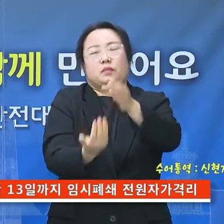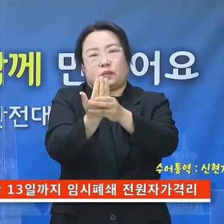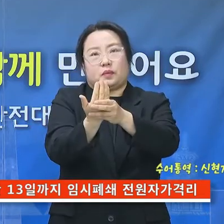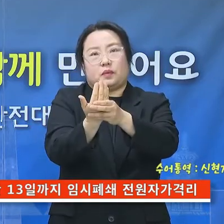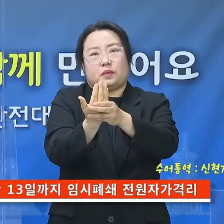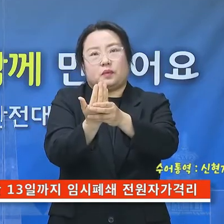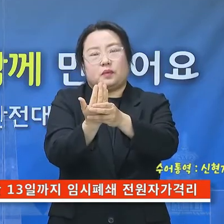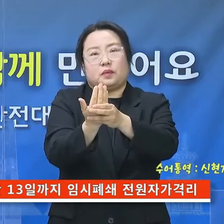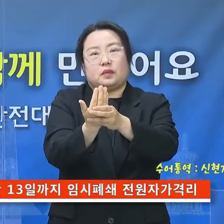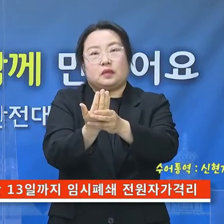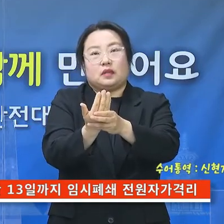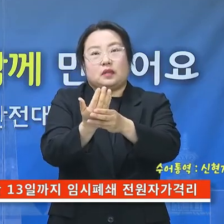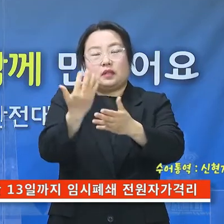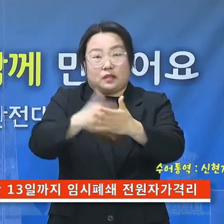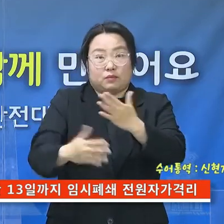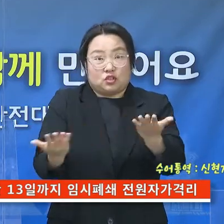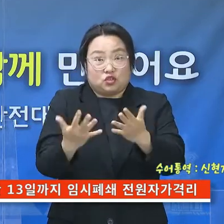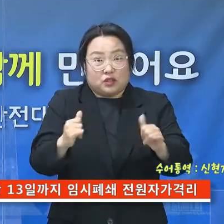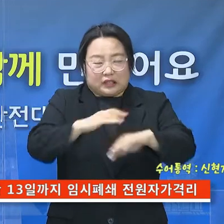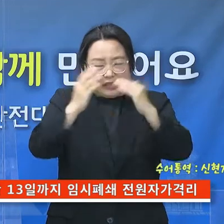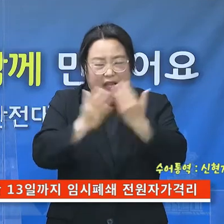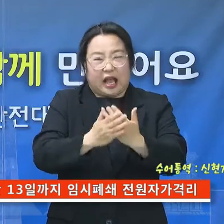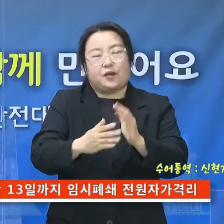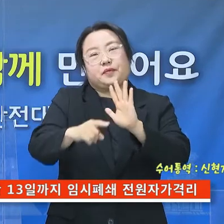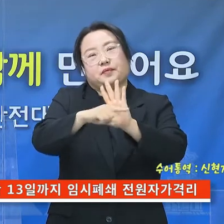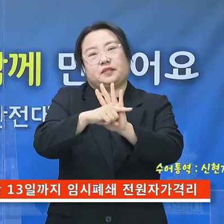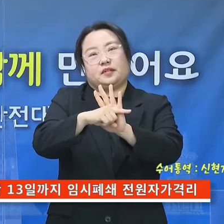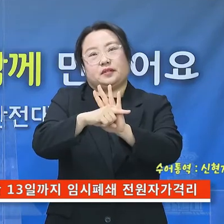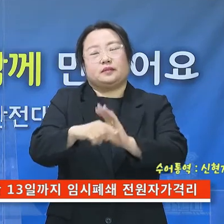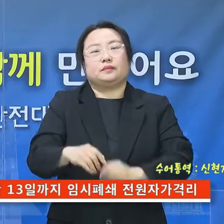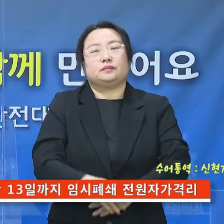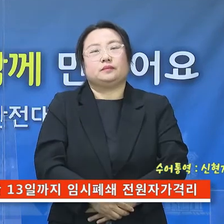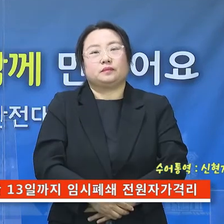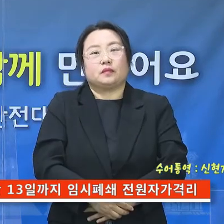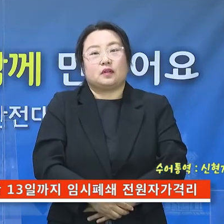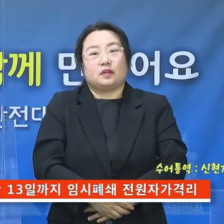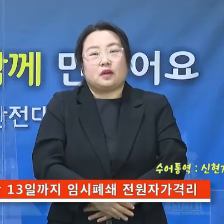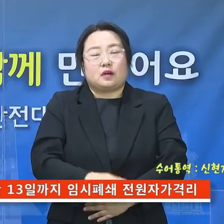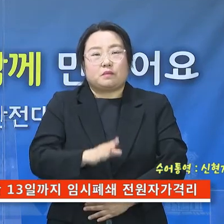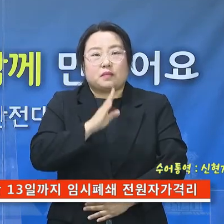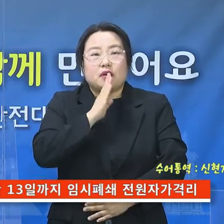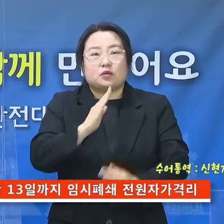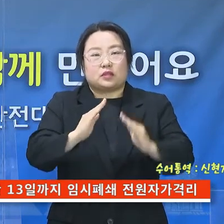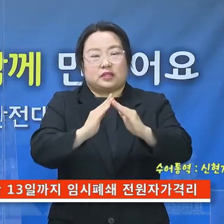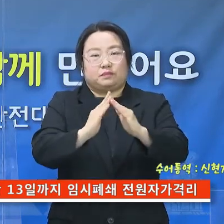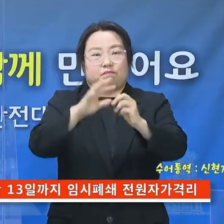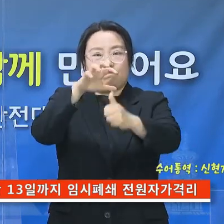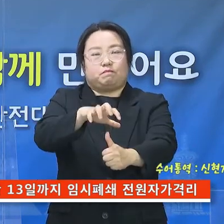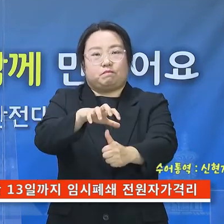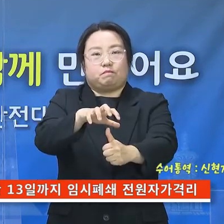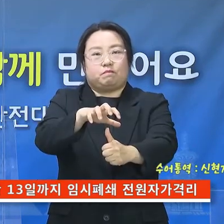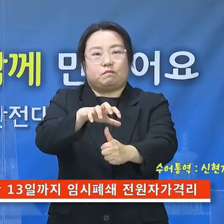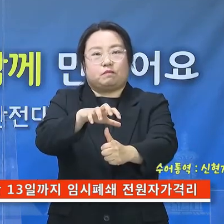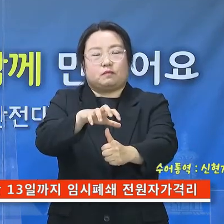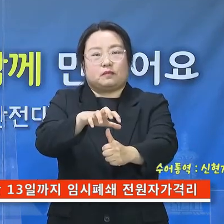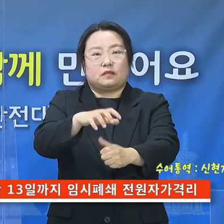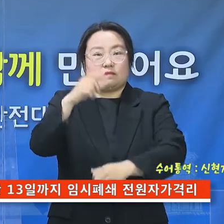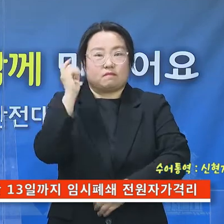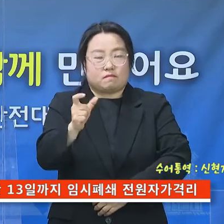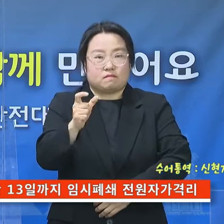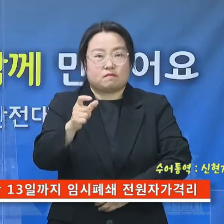나머지 직원들은 모두 음성 판정을 받고 즉시 자가 경리 에 들어가는 등 강력한 방역 조치를